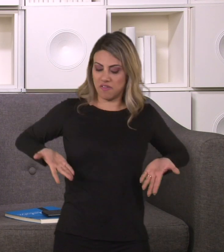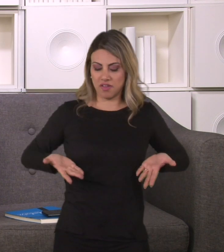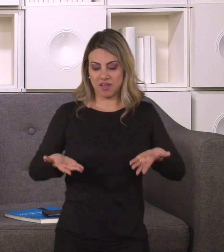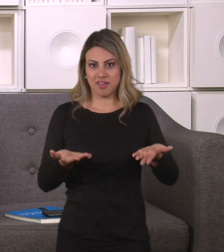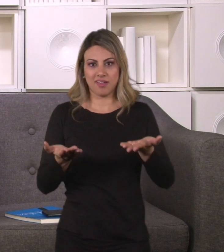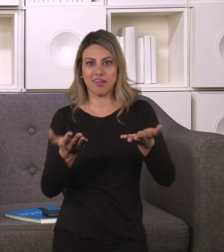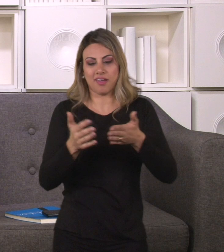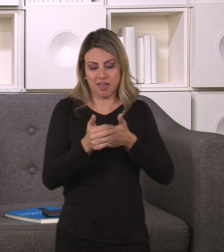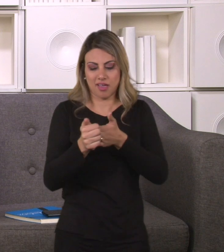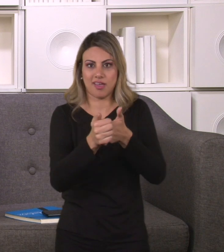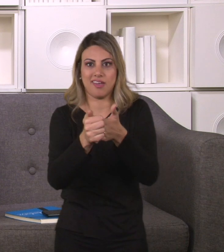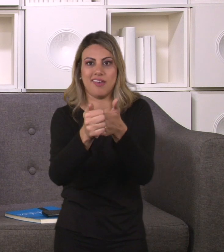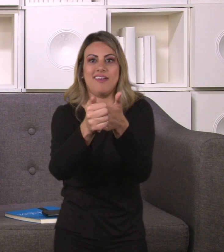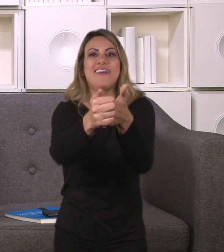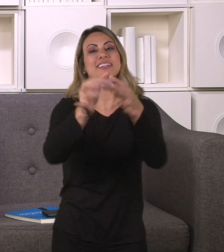acredita-se com